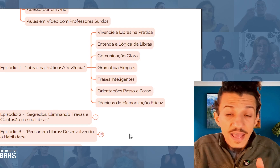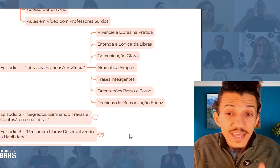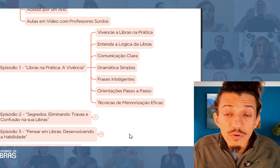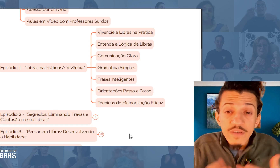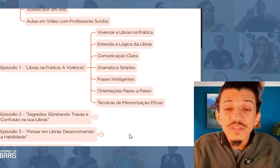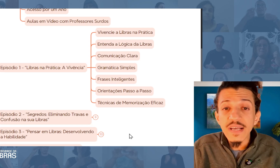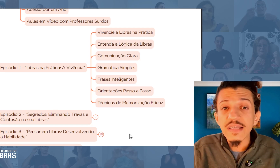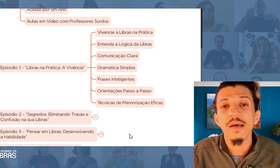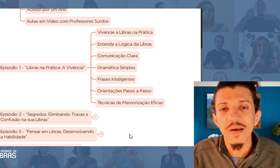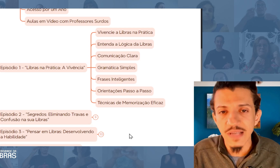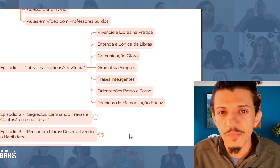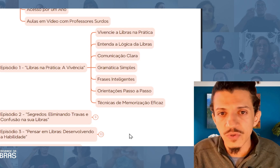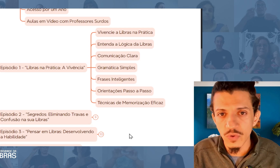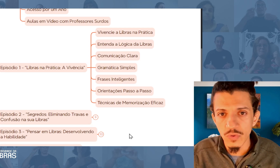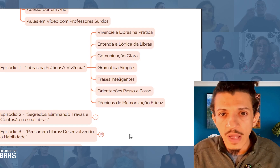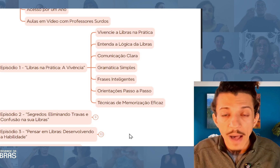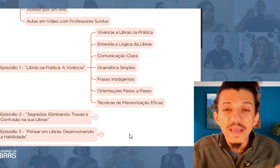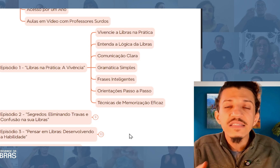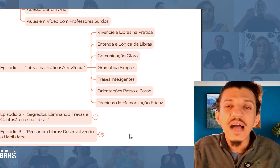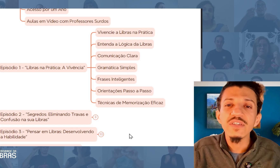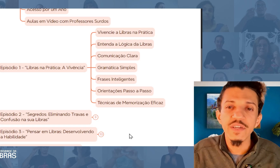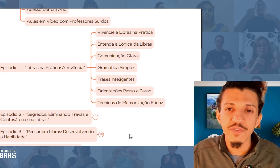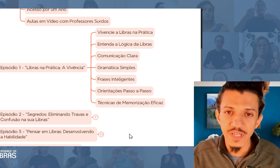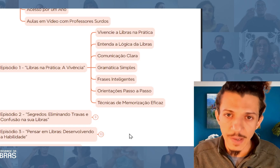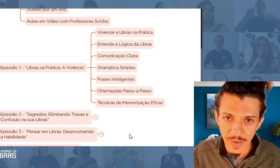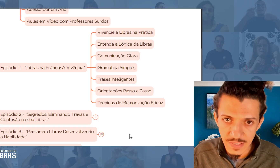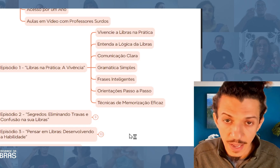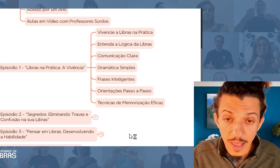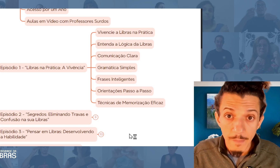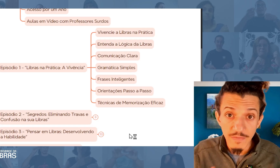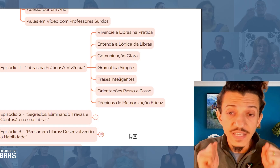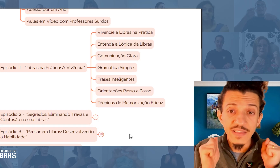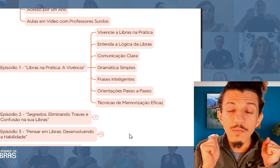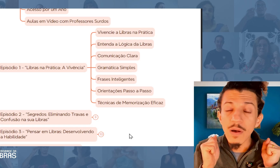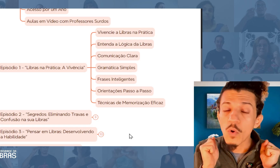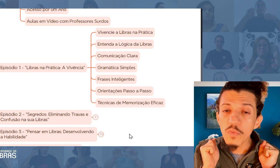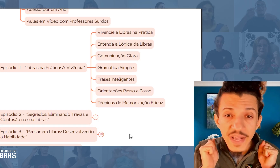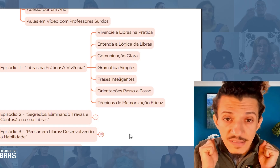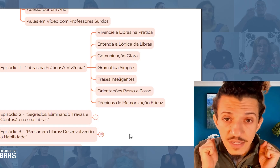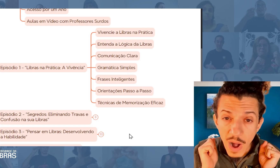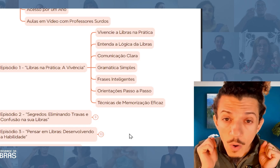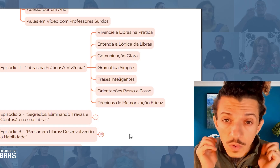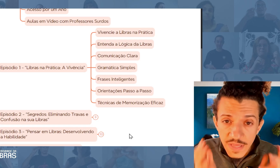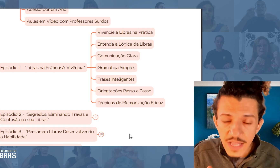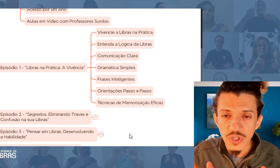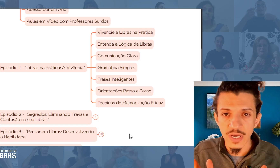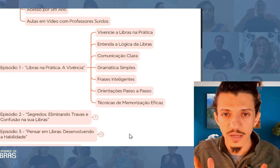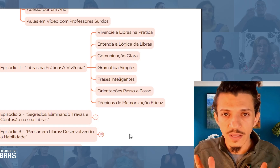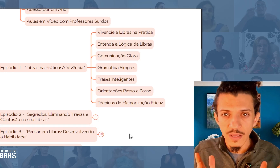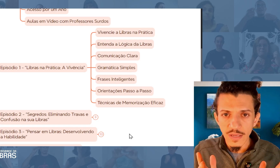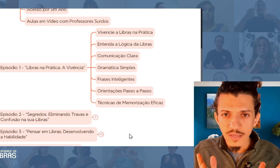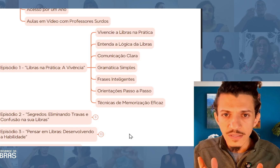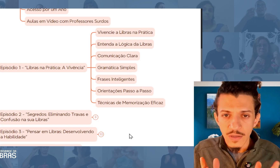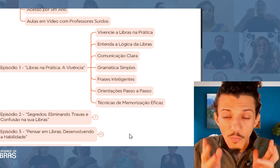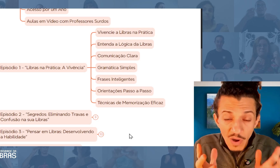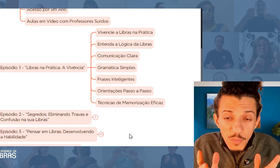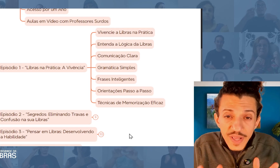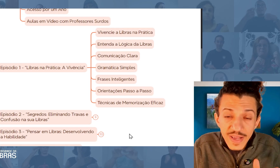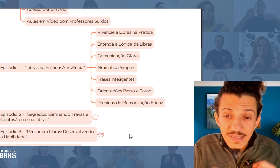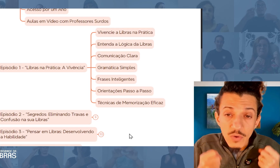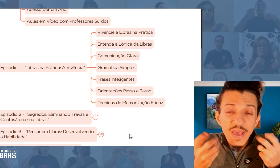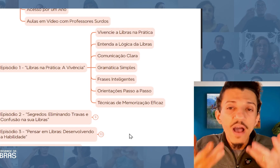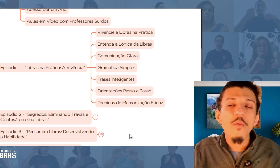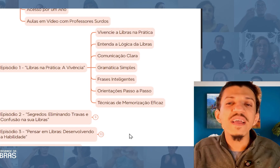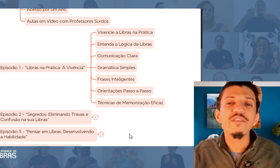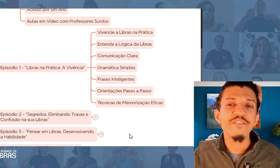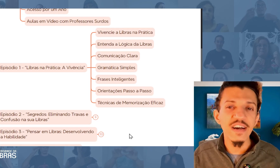e aquilo que você quiser passar para o surdo. A mensagem que você quer passar. Para você ter uma comunicação autêntica. Uma